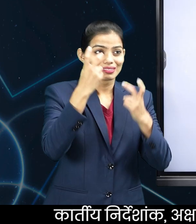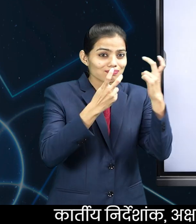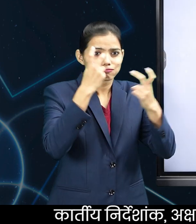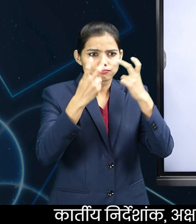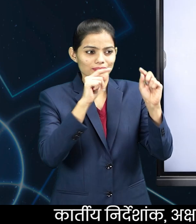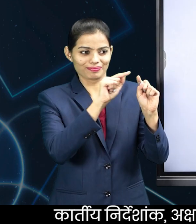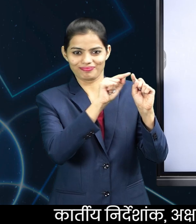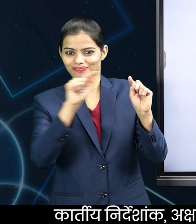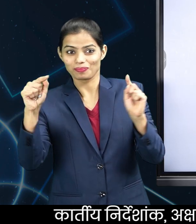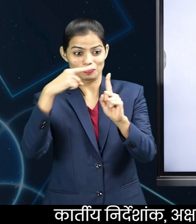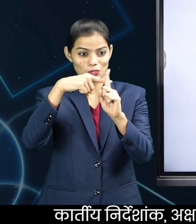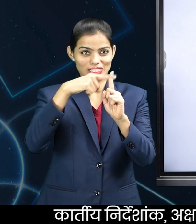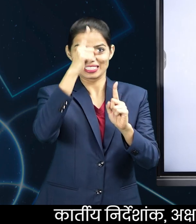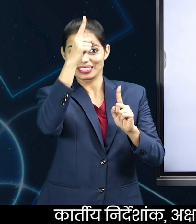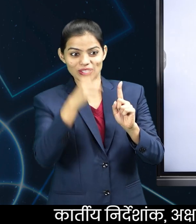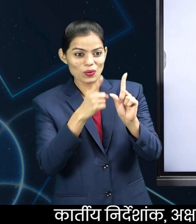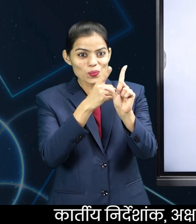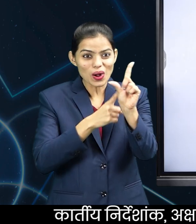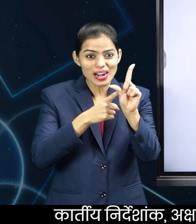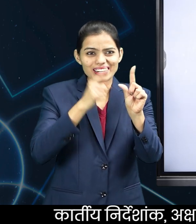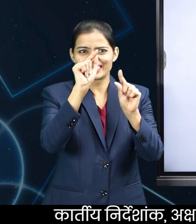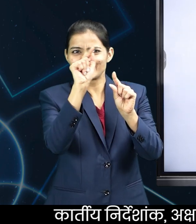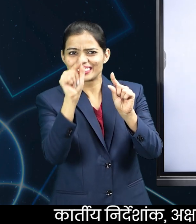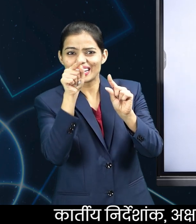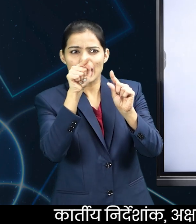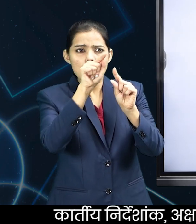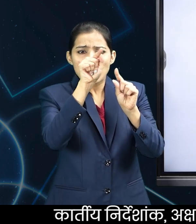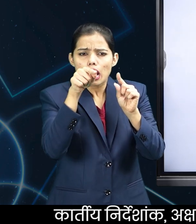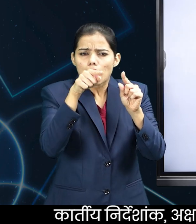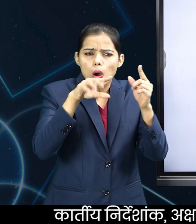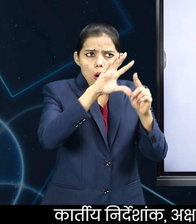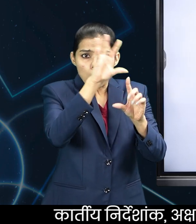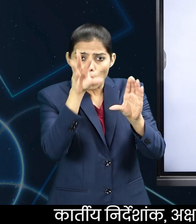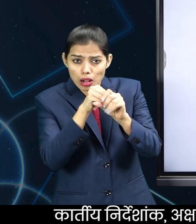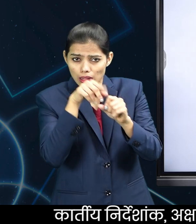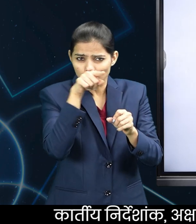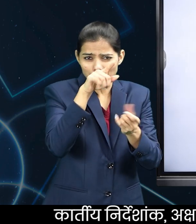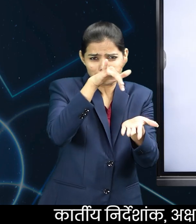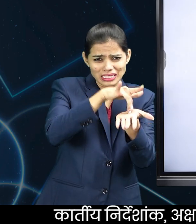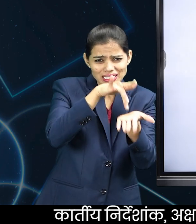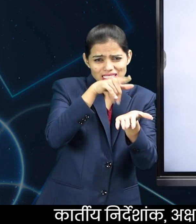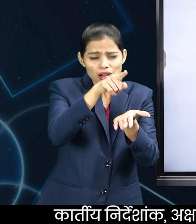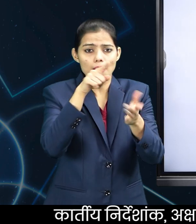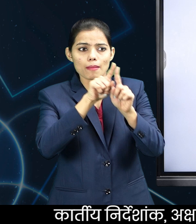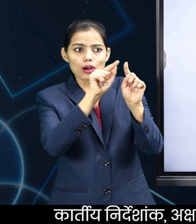कार्तीय निर्देशक अक्ष विभाजन और चतुर्थांश वर्गीकरण का अन्वेषण करें।